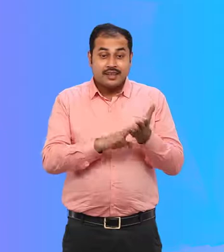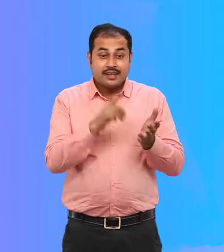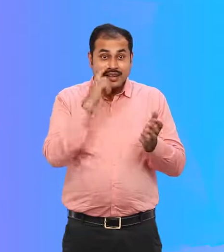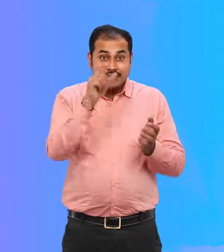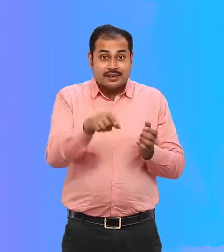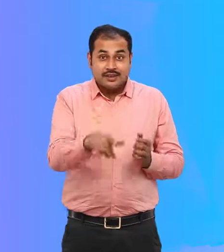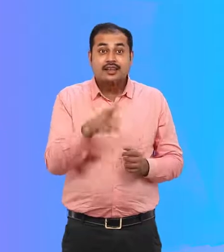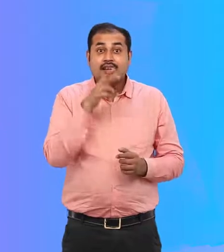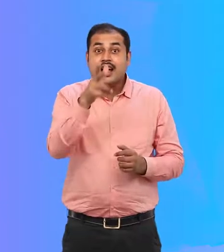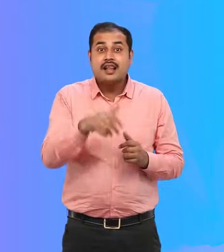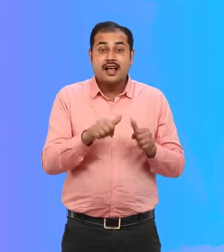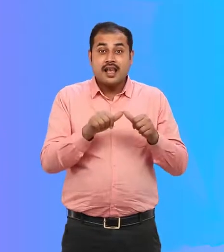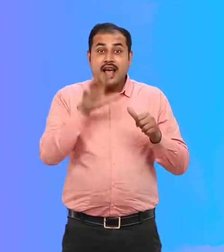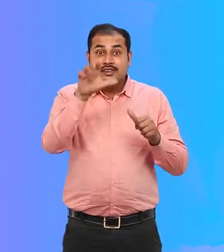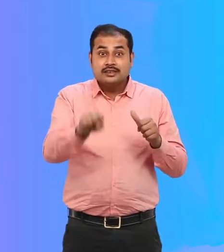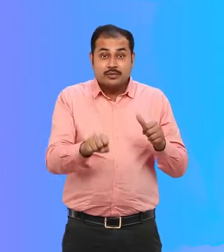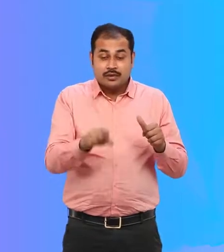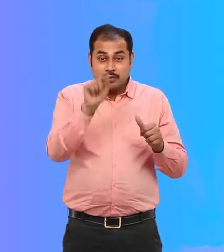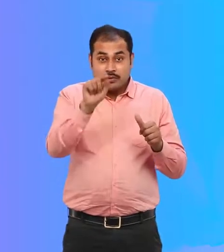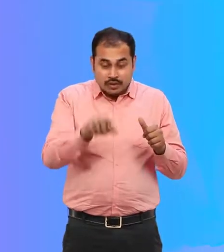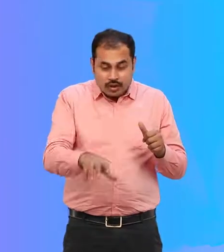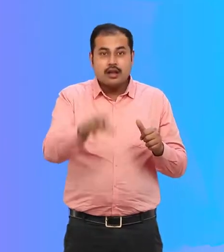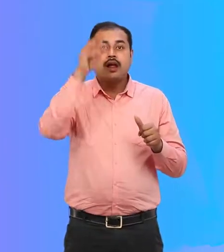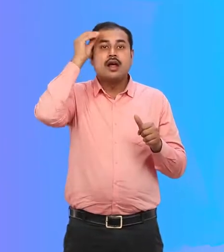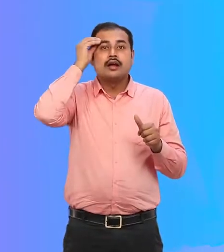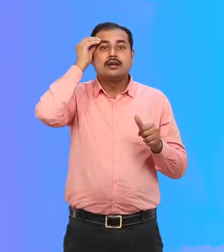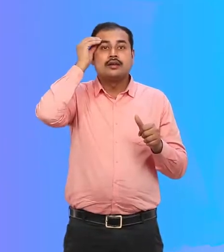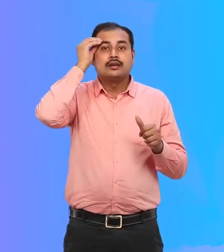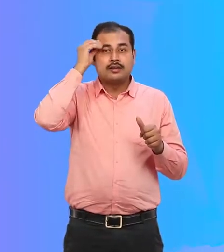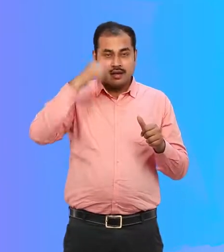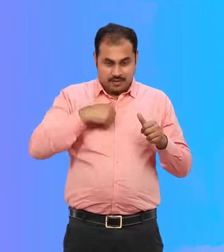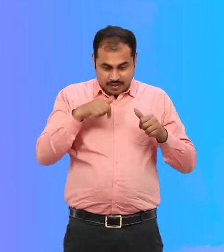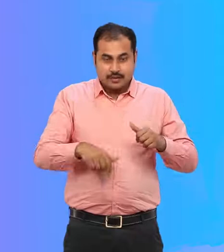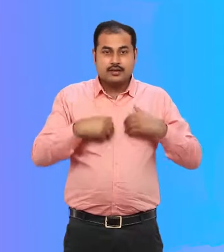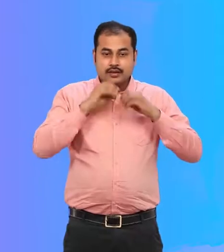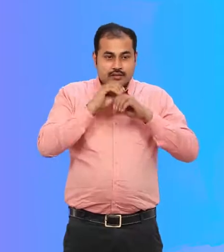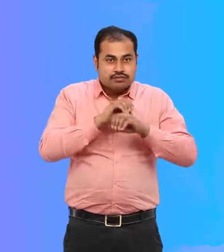कि माया कहती है कि हम इस संदेश को फैलाएंगे